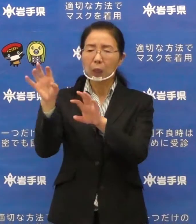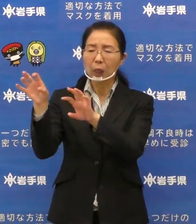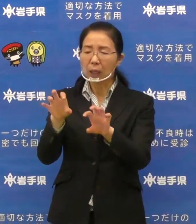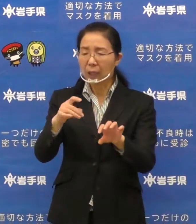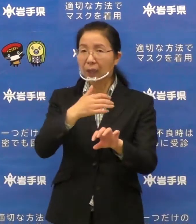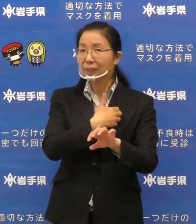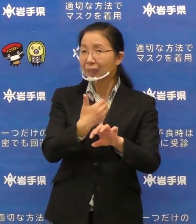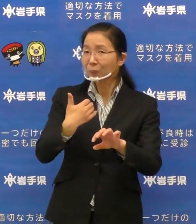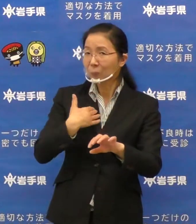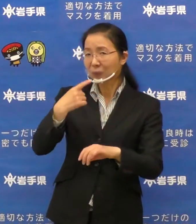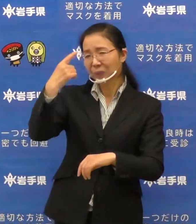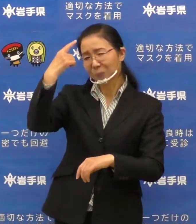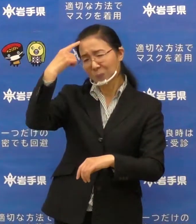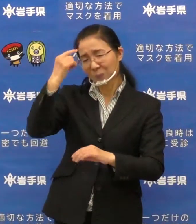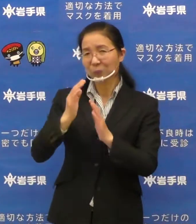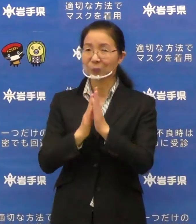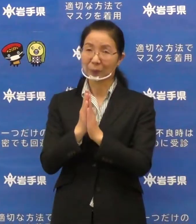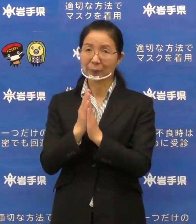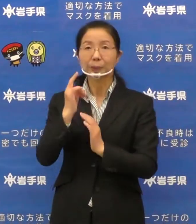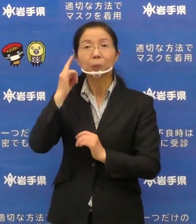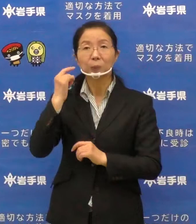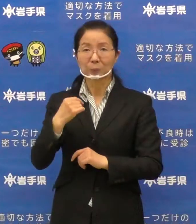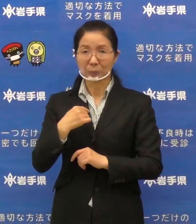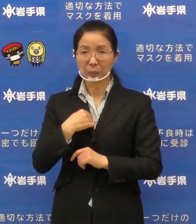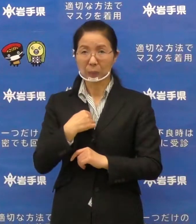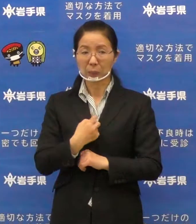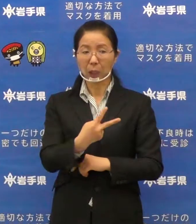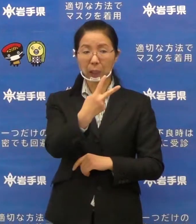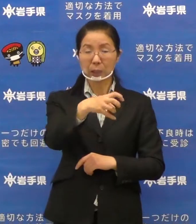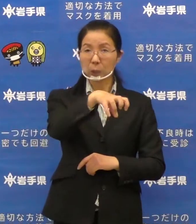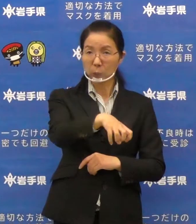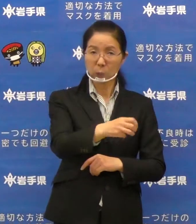っていますし、まあ、岩手2区3区は